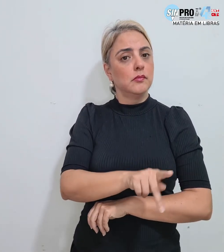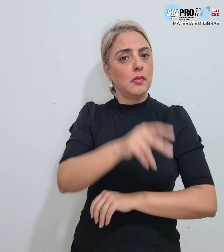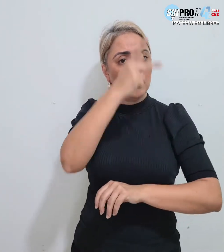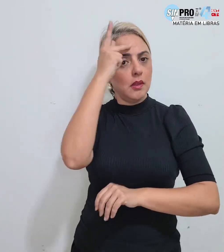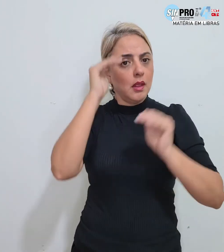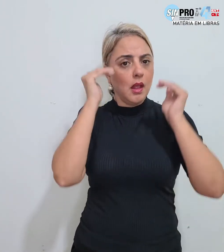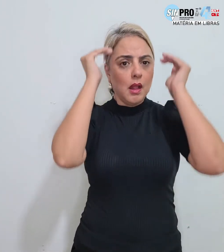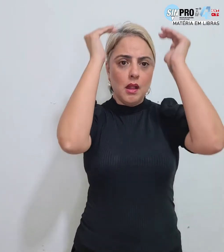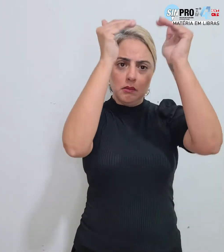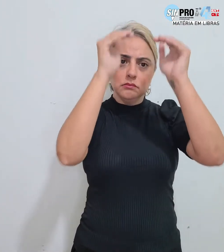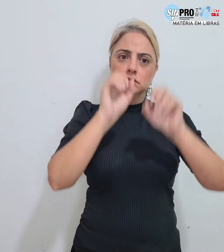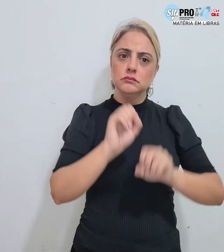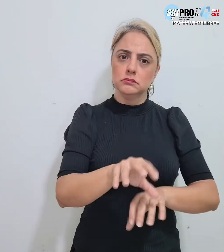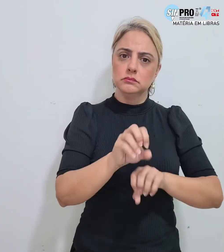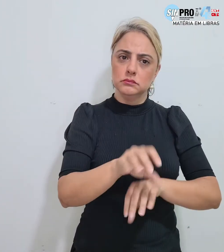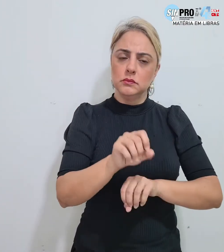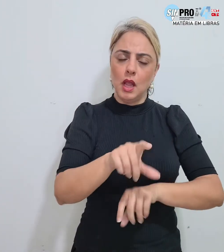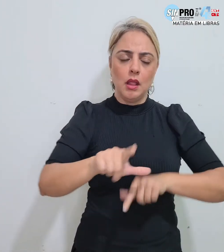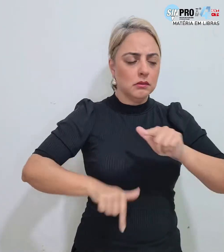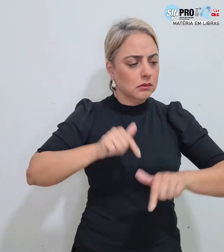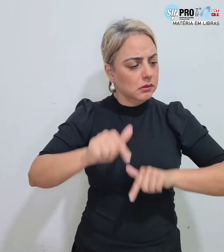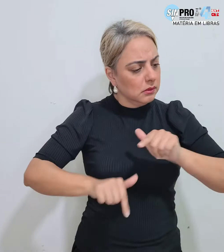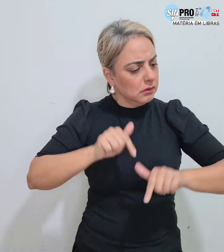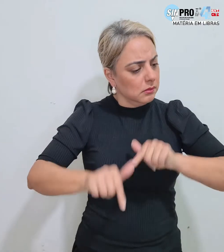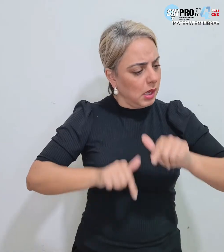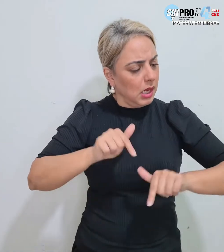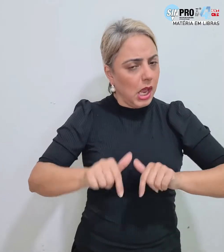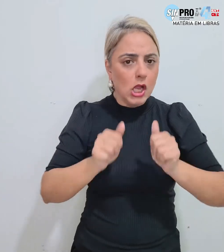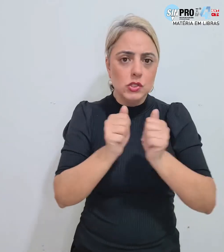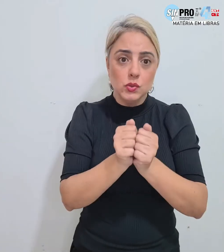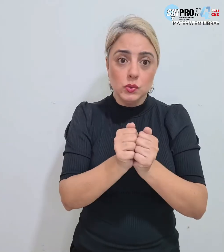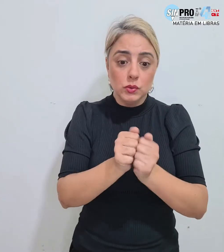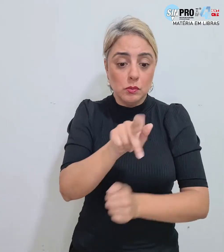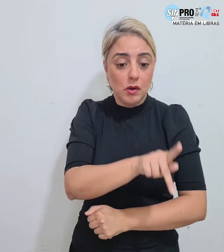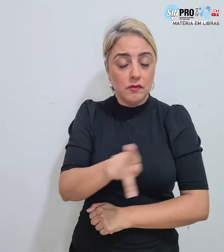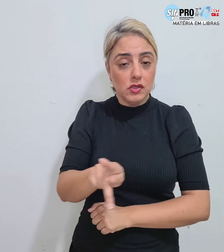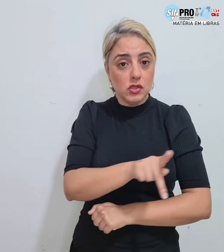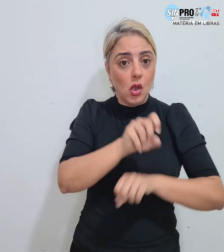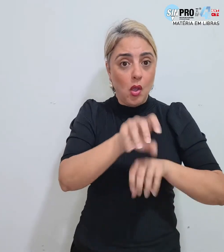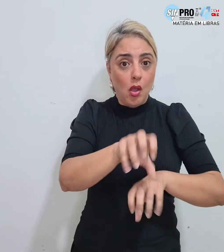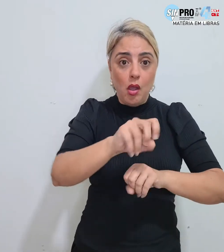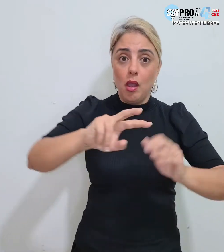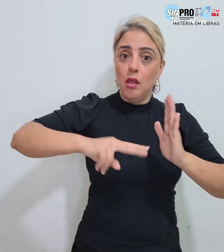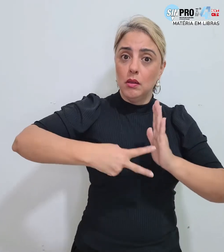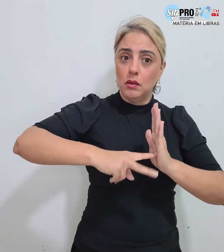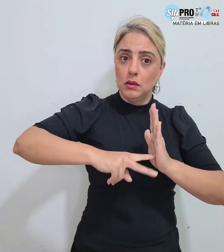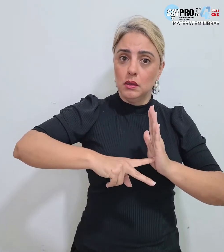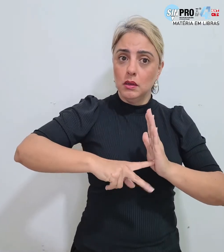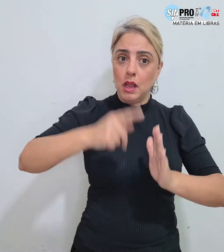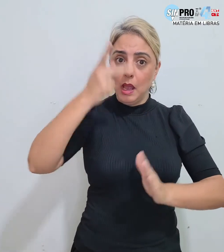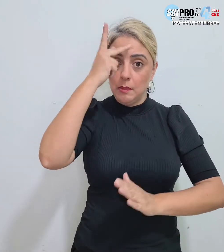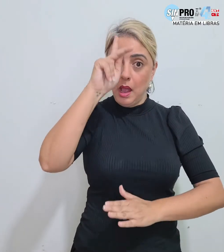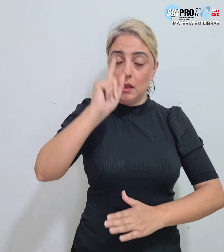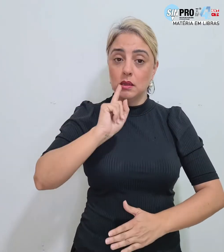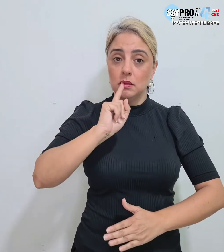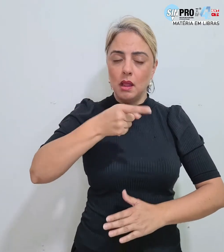As autoridades educacionais devem trabalhar em conjunto com os educadores e seus sindicatos para determinar